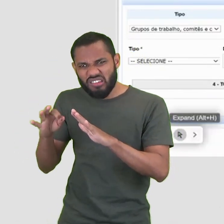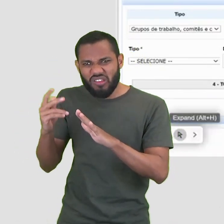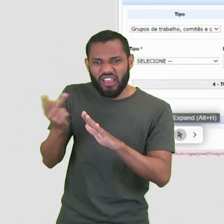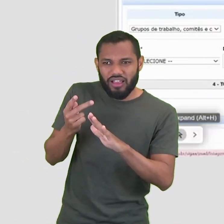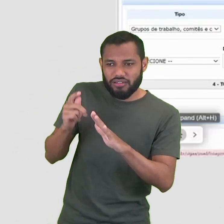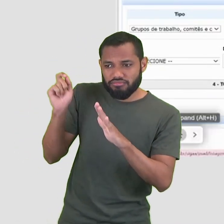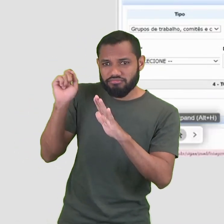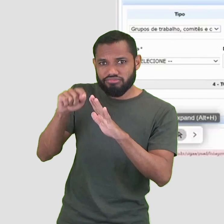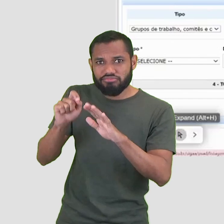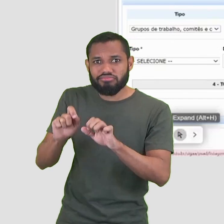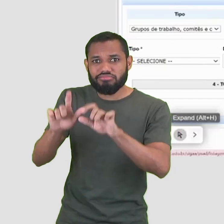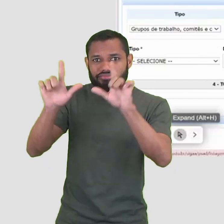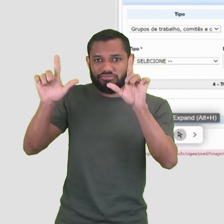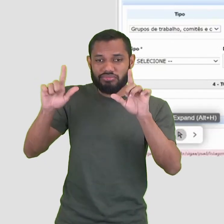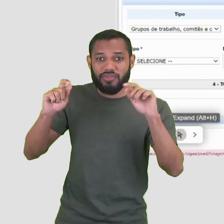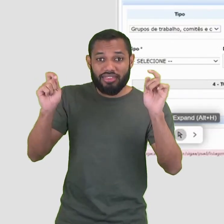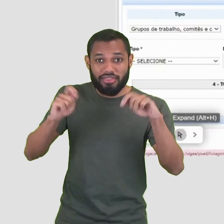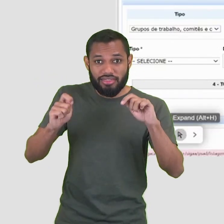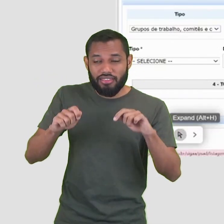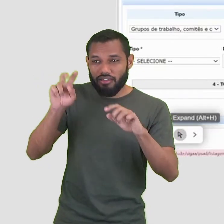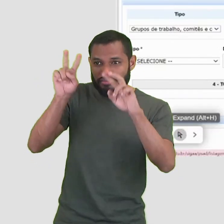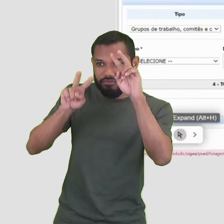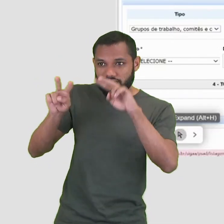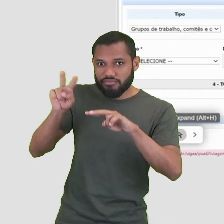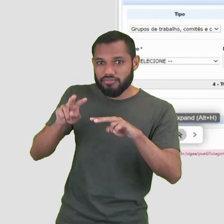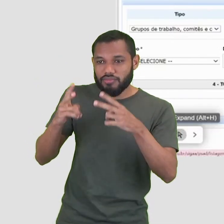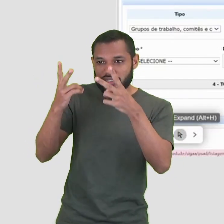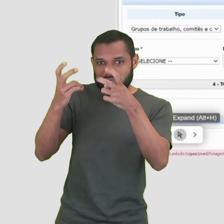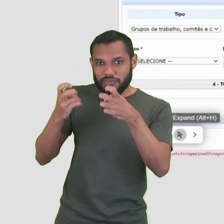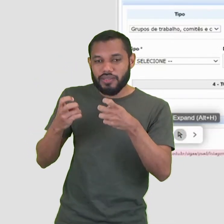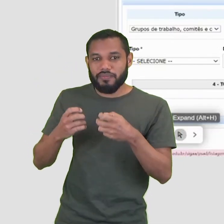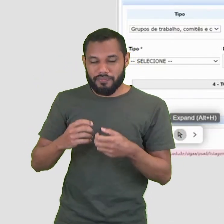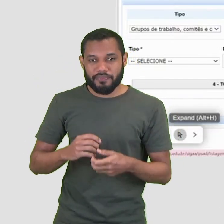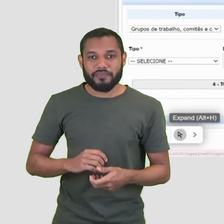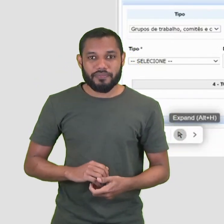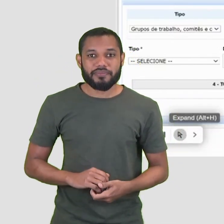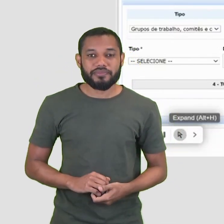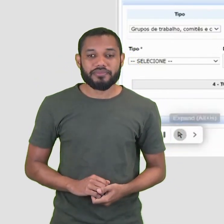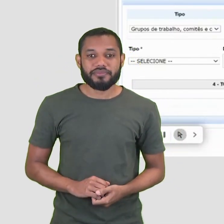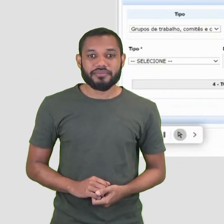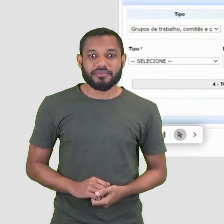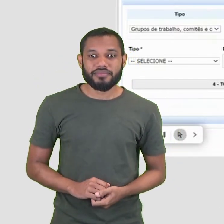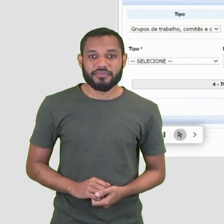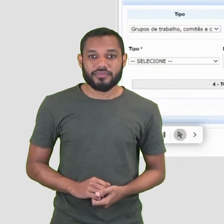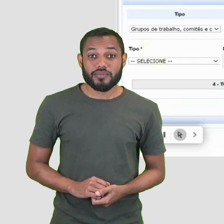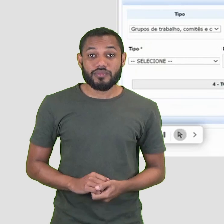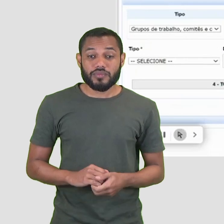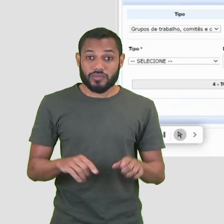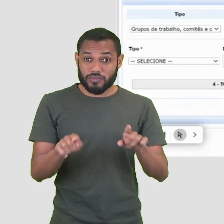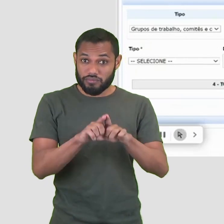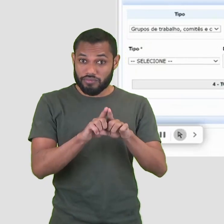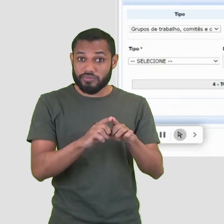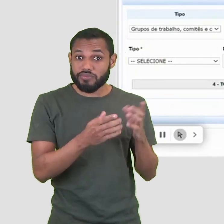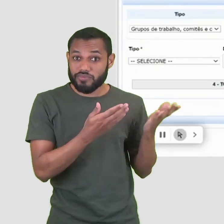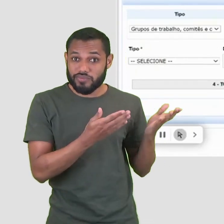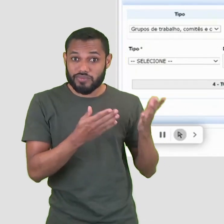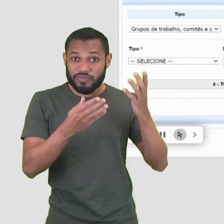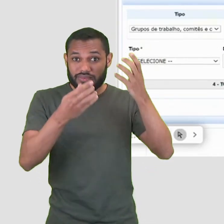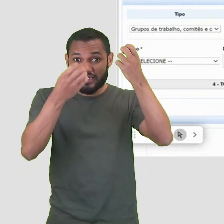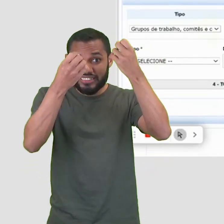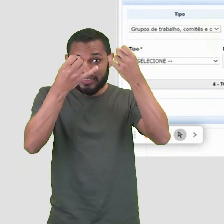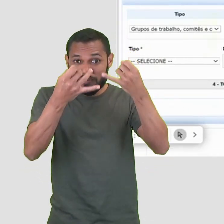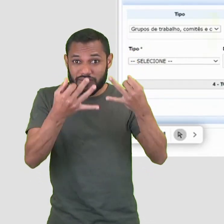tem como fazer, né, essa verificação direto nesse link. Então, eu vou descrever aqui, né, qual